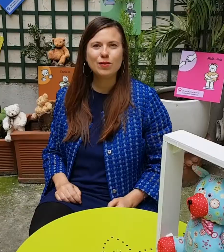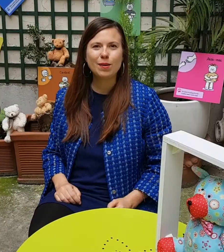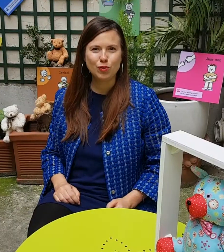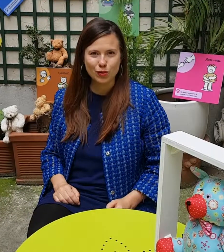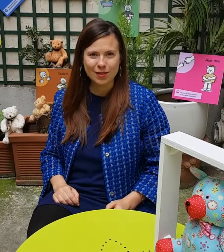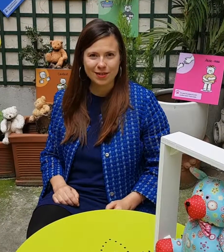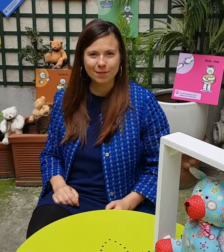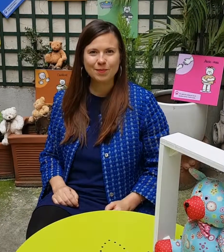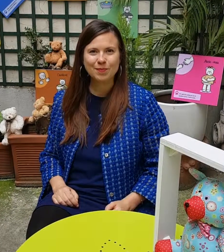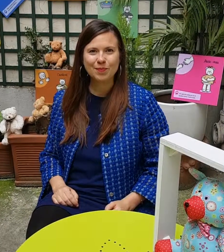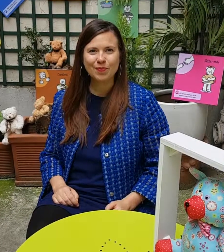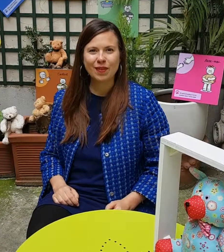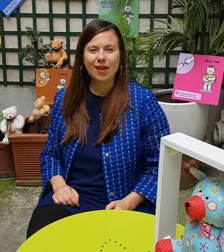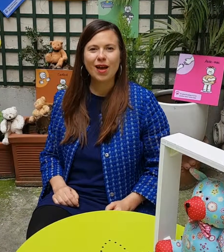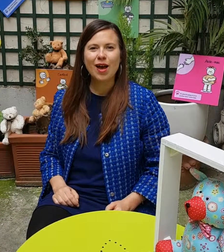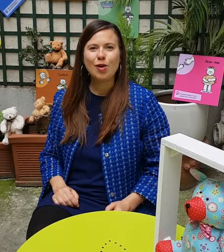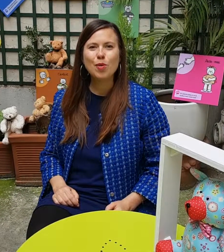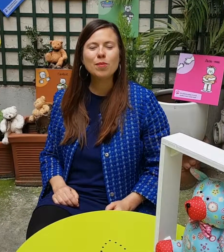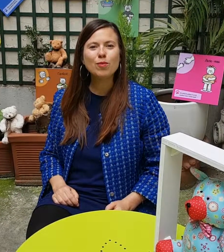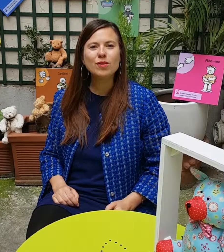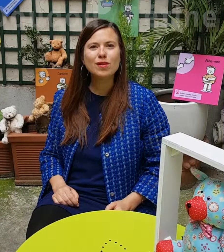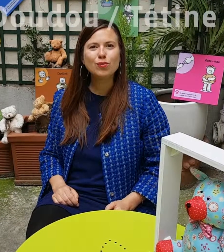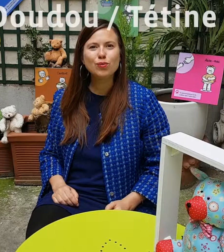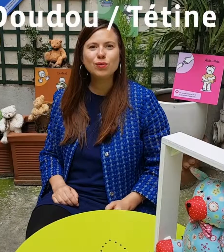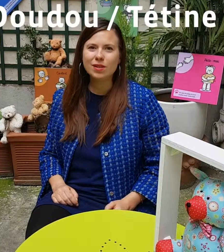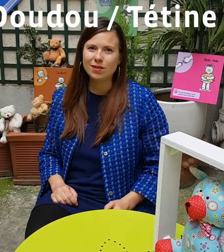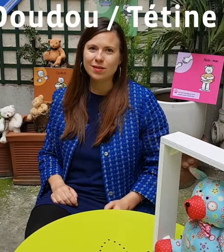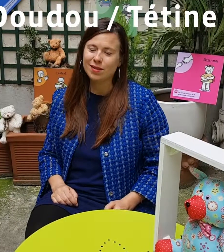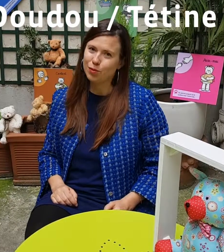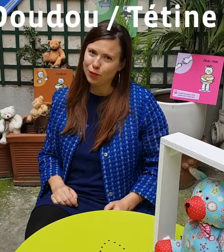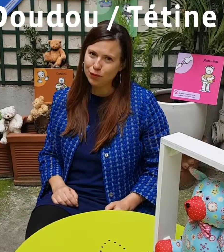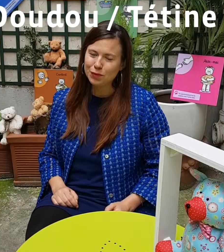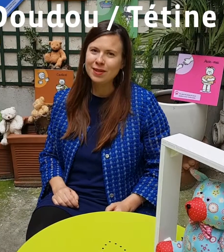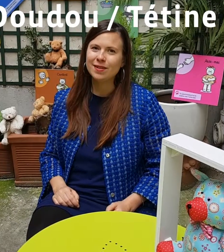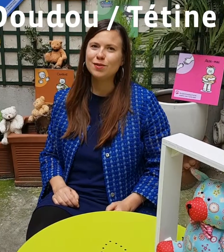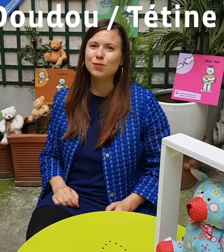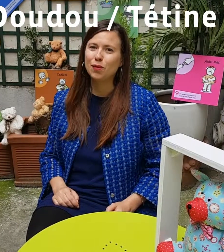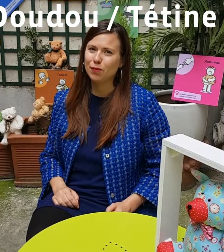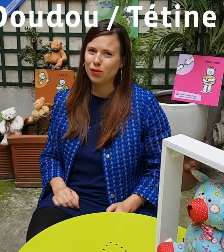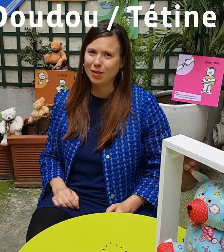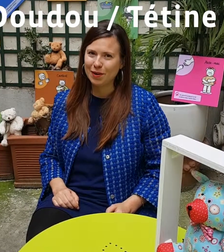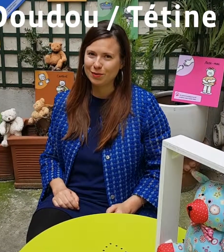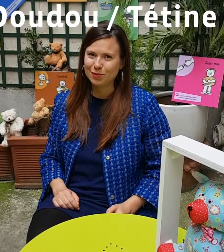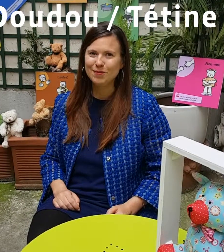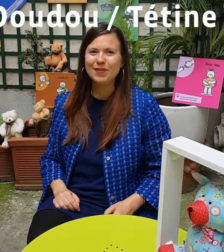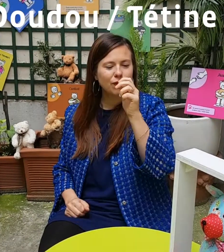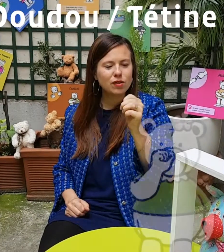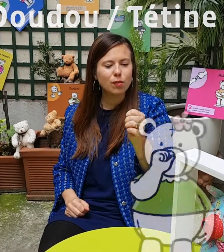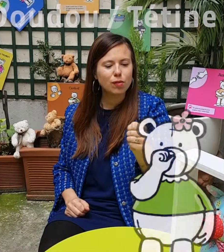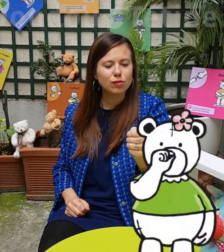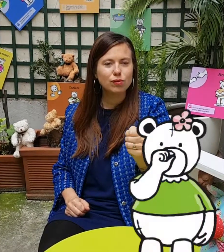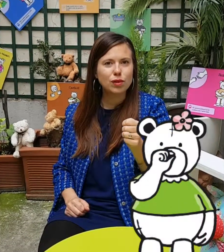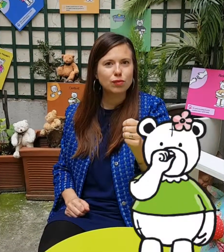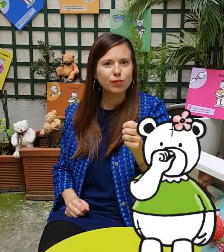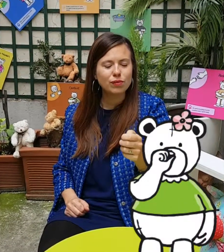le thème du quotidien. Le premier mot, c'est doudou tétine. C'est un mot que vous utiliserez souvent quand vous l'aurez perdu. On fait semblant de sucer son pouce